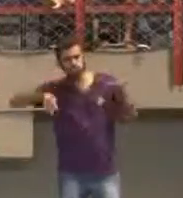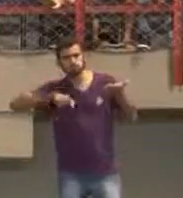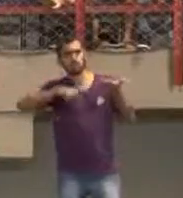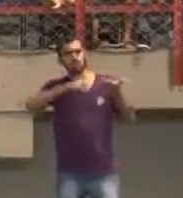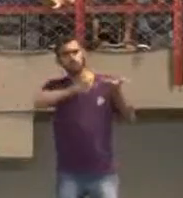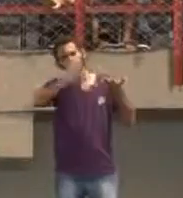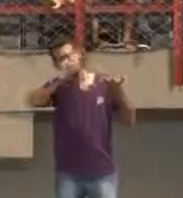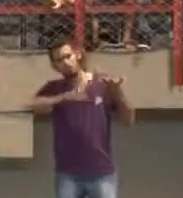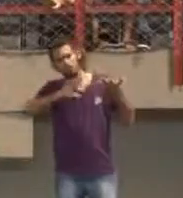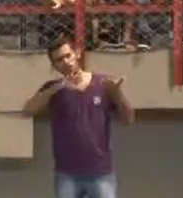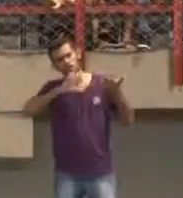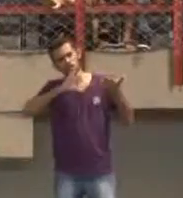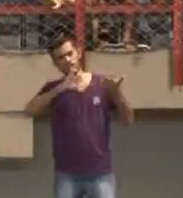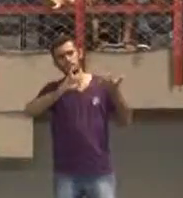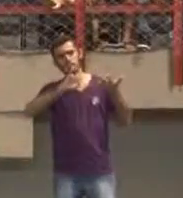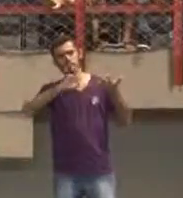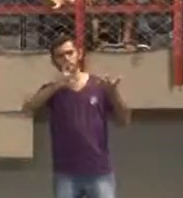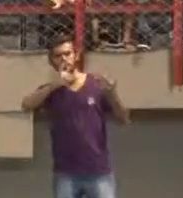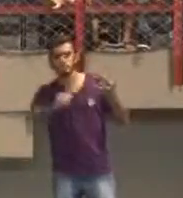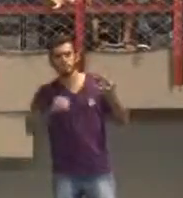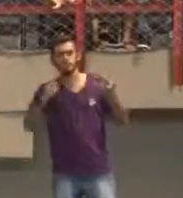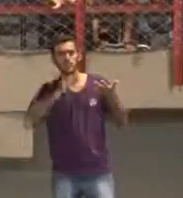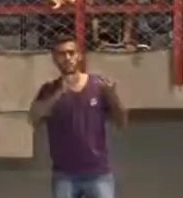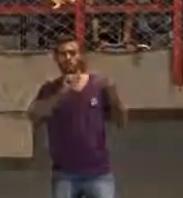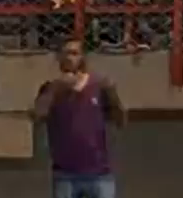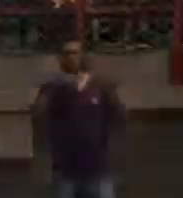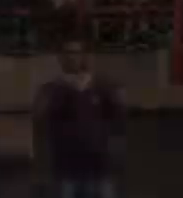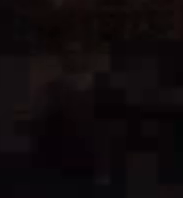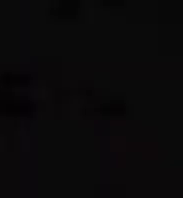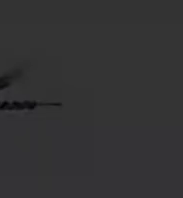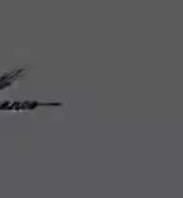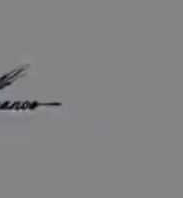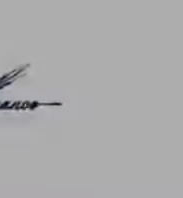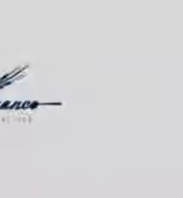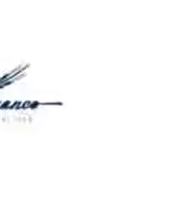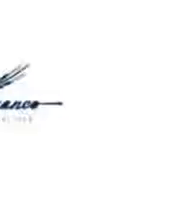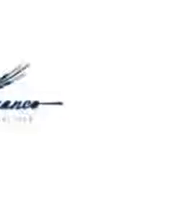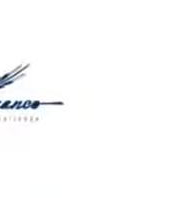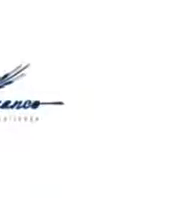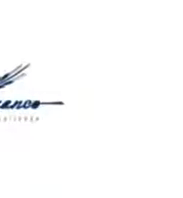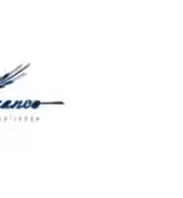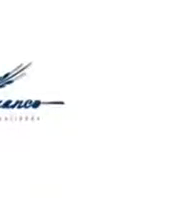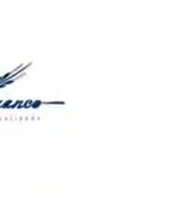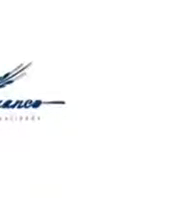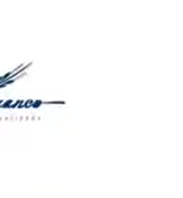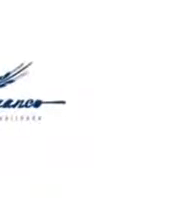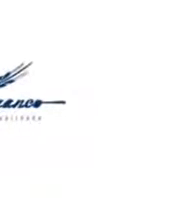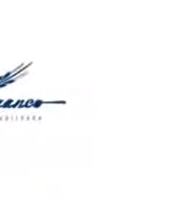Cecília Meirelles, Vinícius de Moraes, poesia modernista.